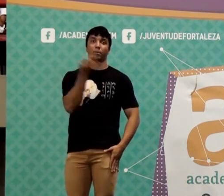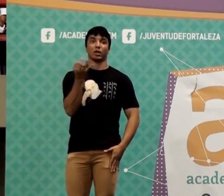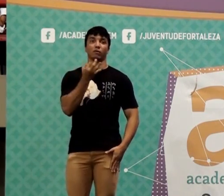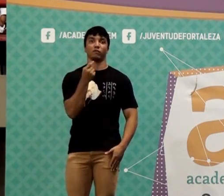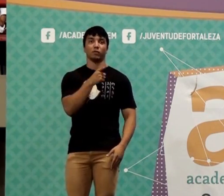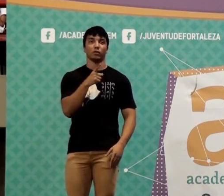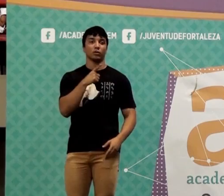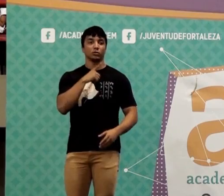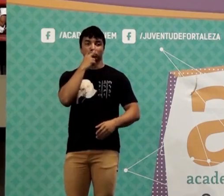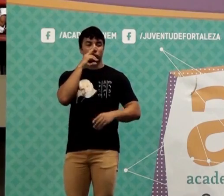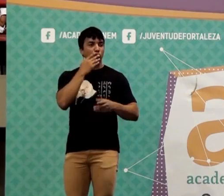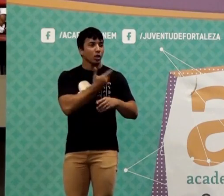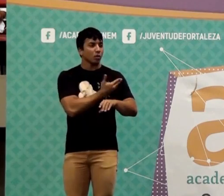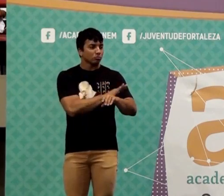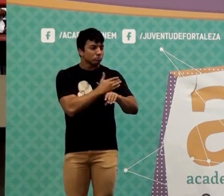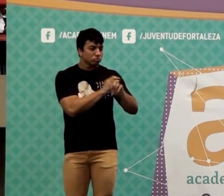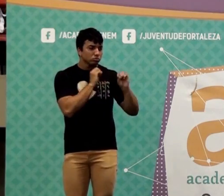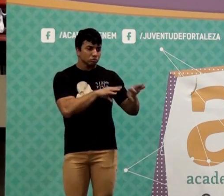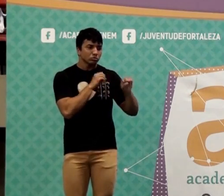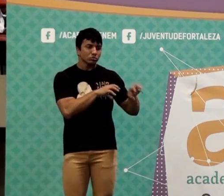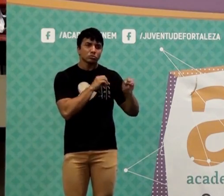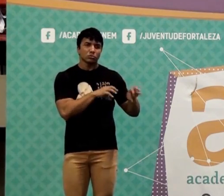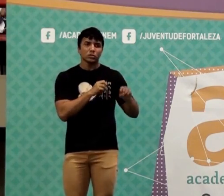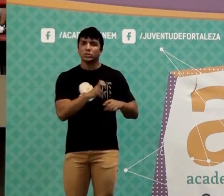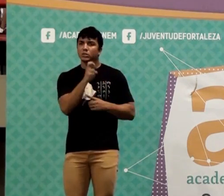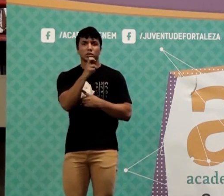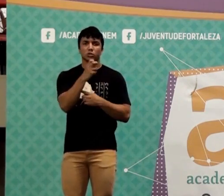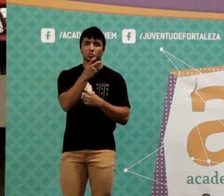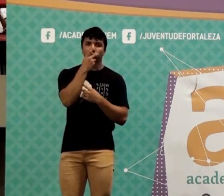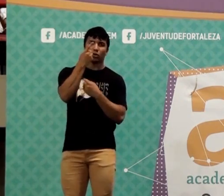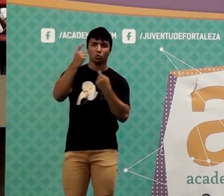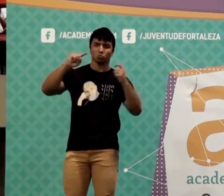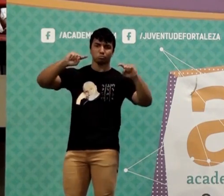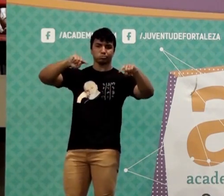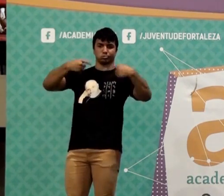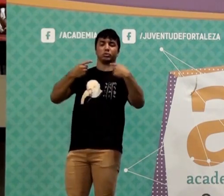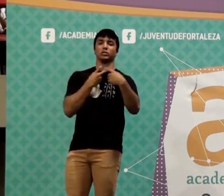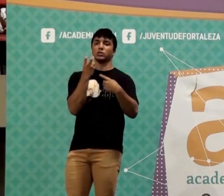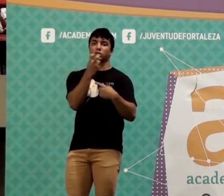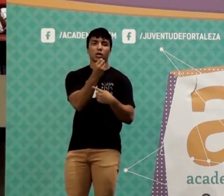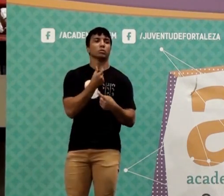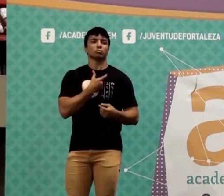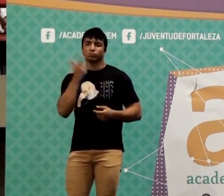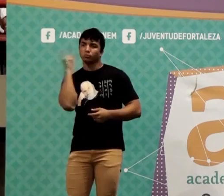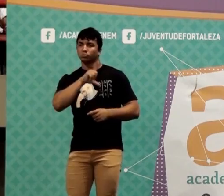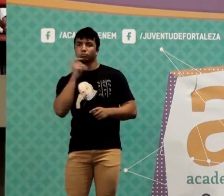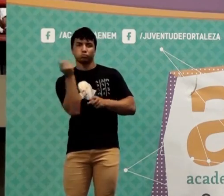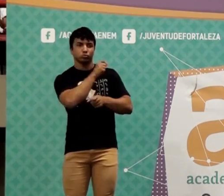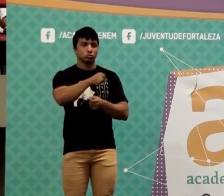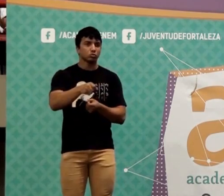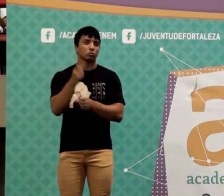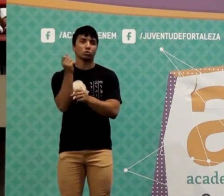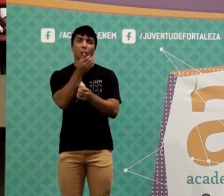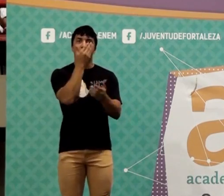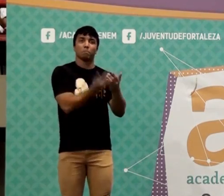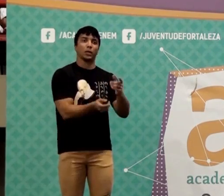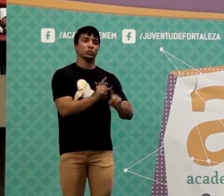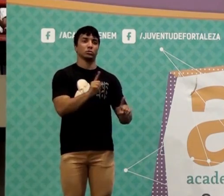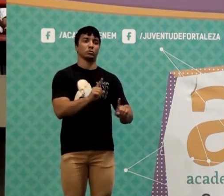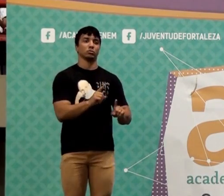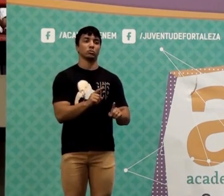é real dos templários, professor? Eles existem, eram ricos, ganharam muito dinheiro nas cruzadas e